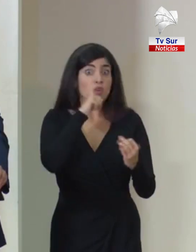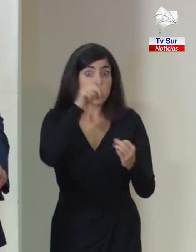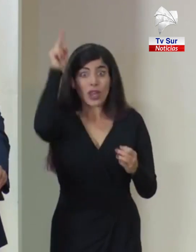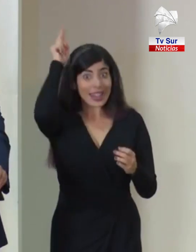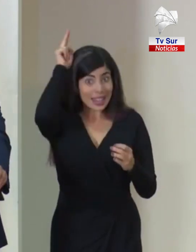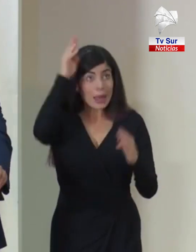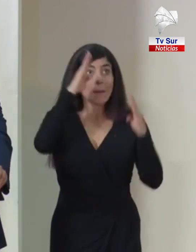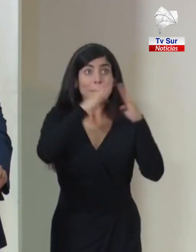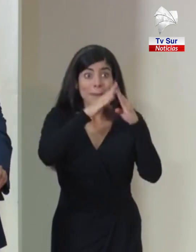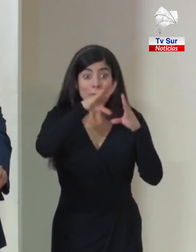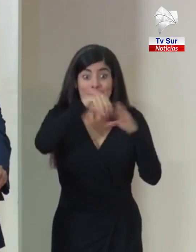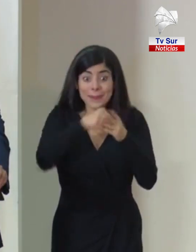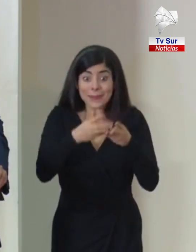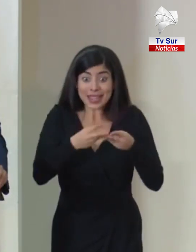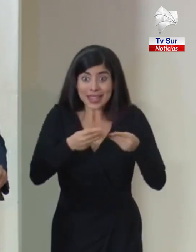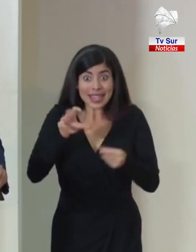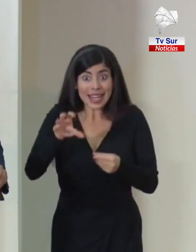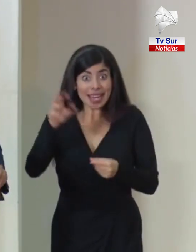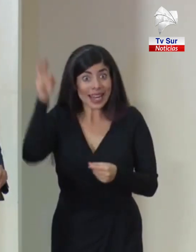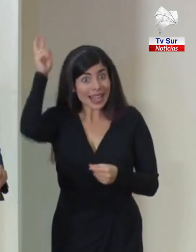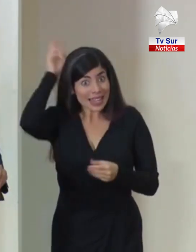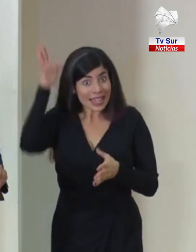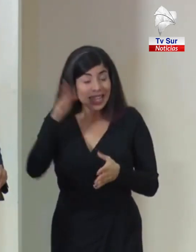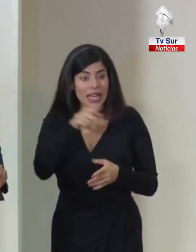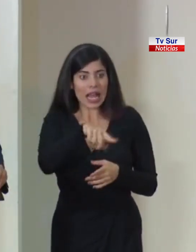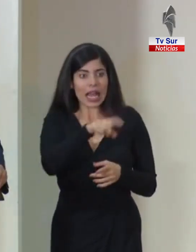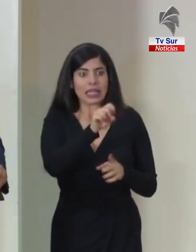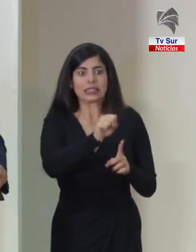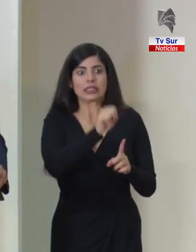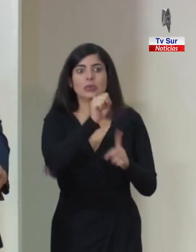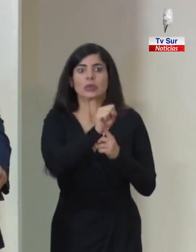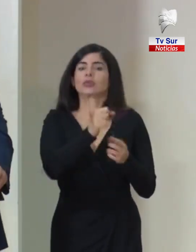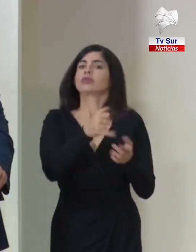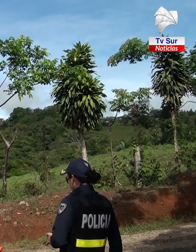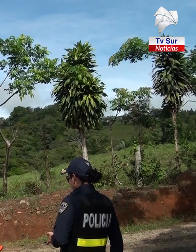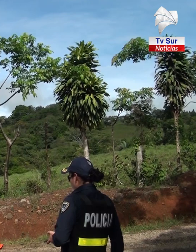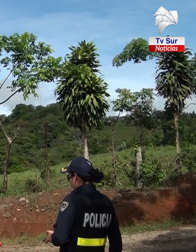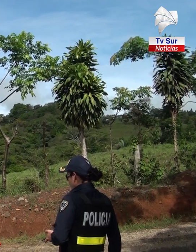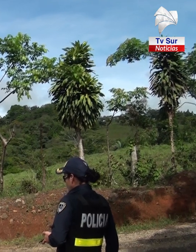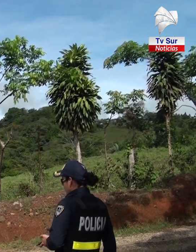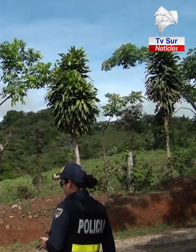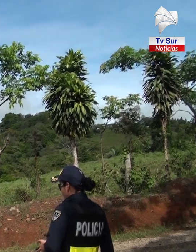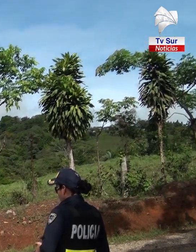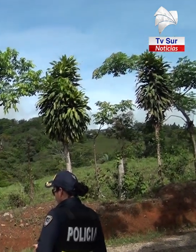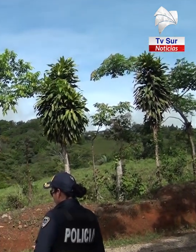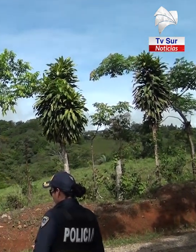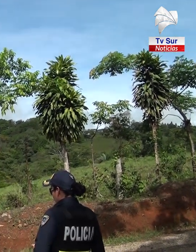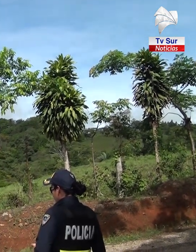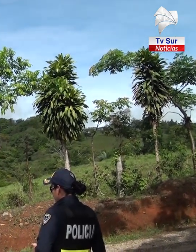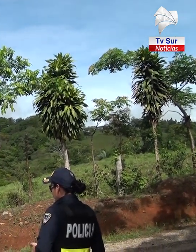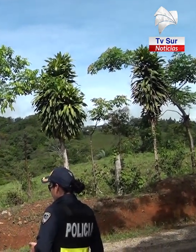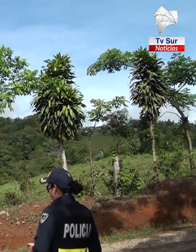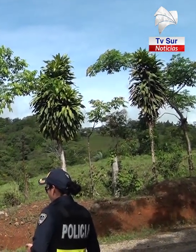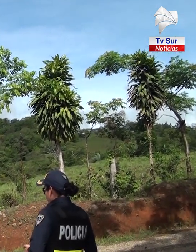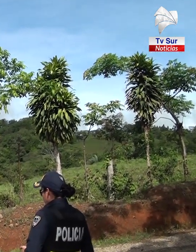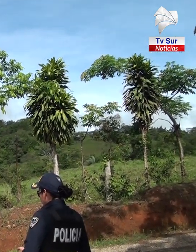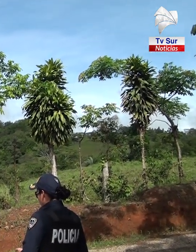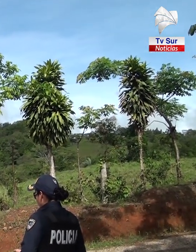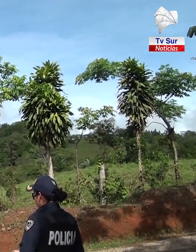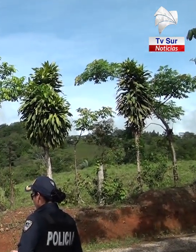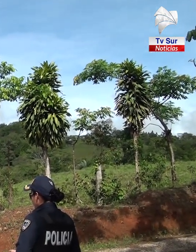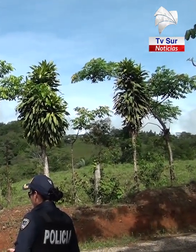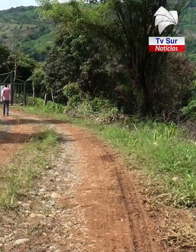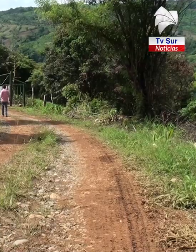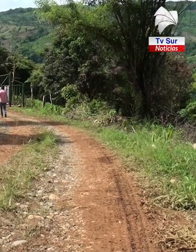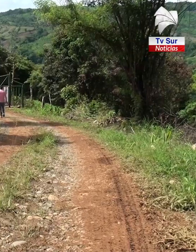presentes en los territorios, de manera que las vulnerabilidades sociales a las que puedan estos ser atendidos se minimicen al máximo y las preocupaciones por los